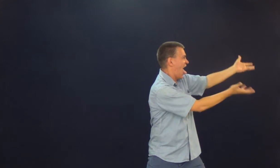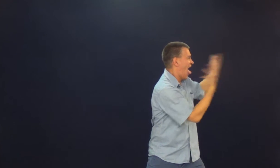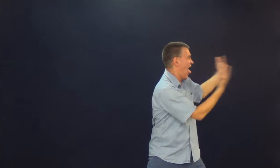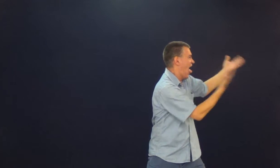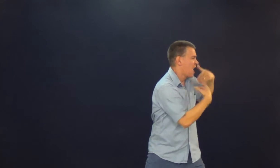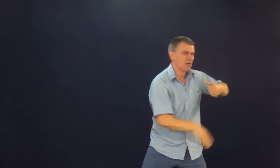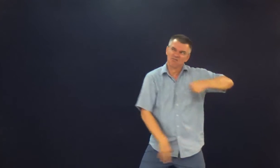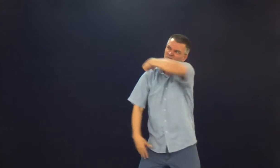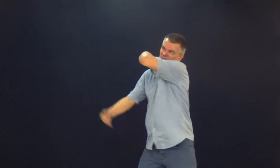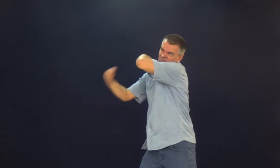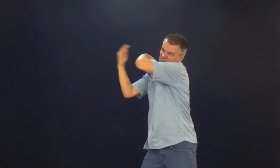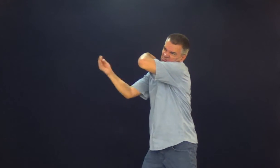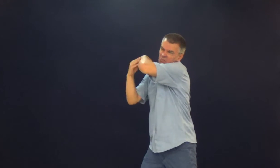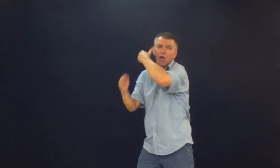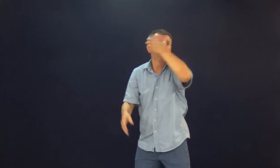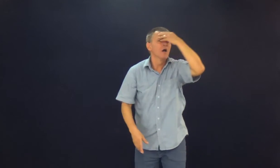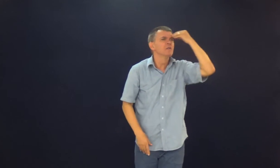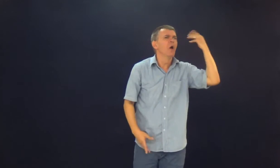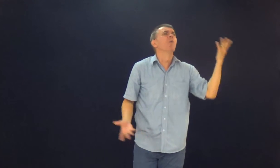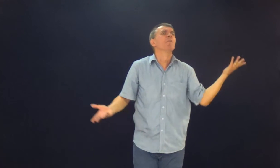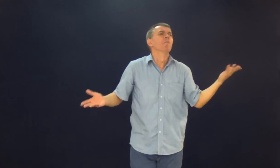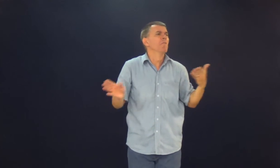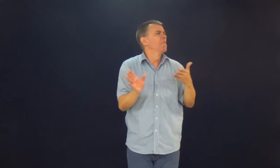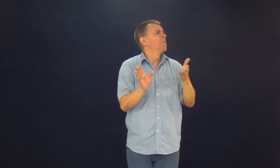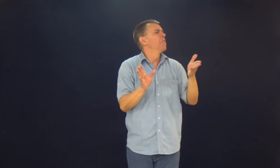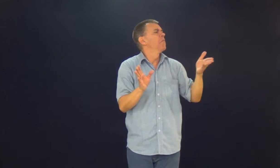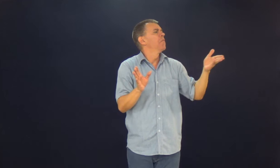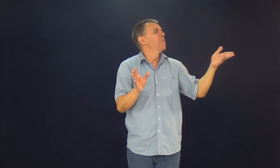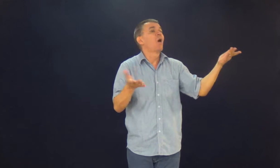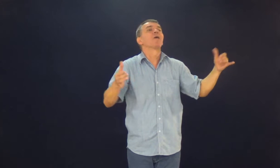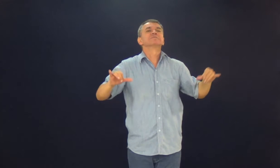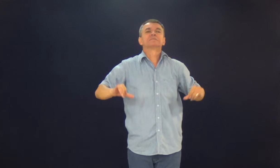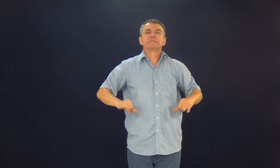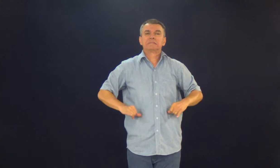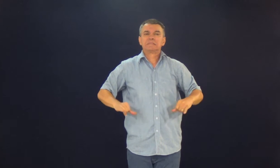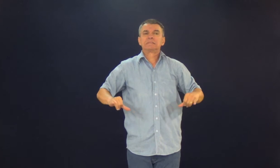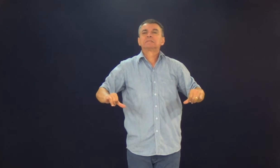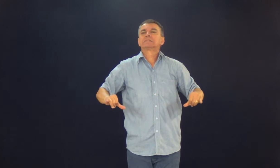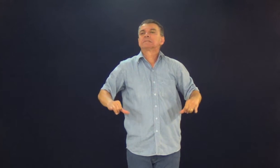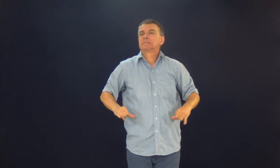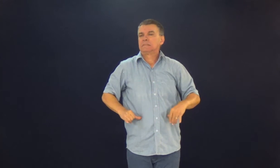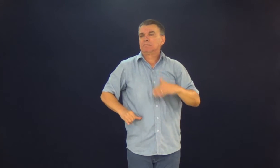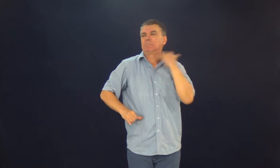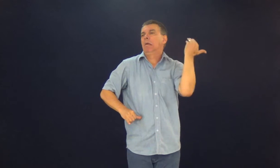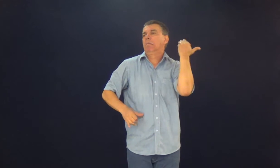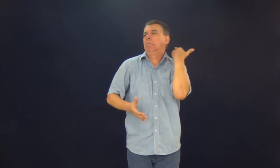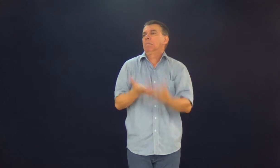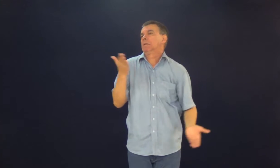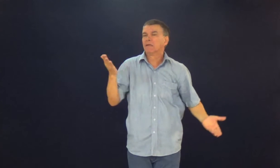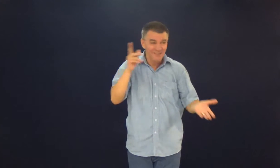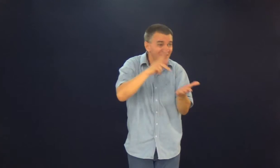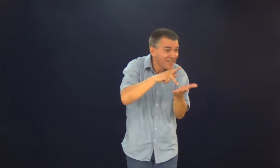nada aí se protege contra deus o é e acaba se perdendo morre